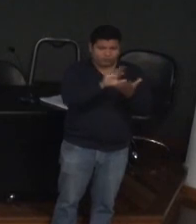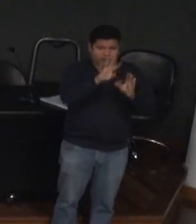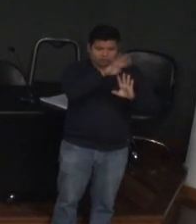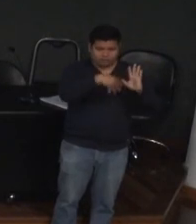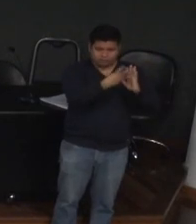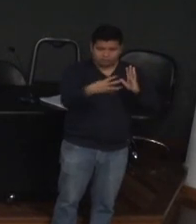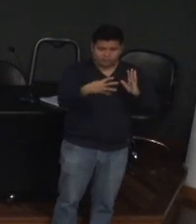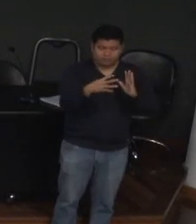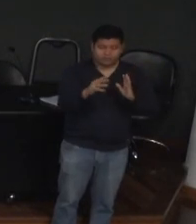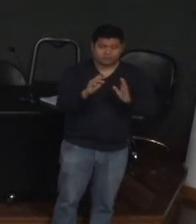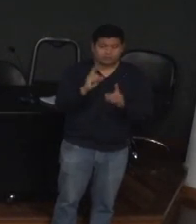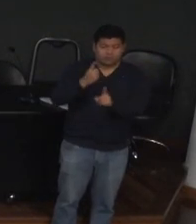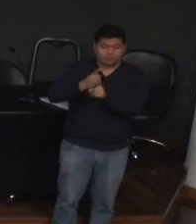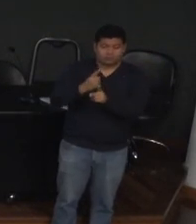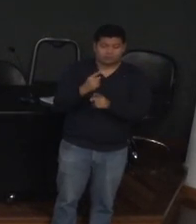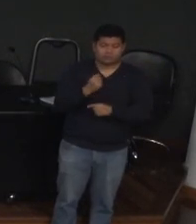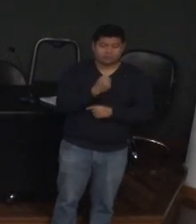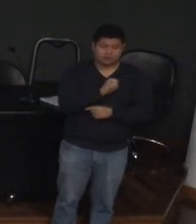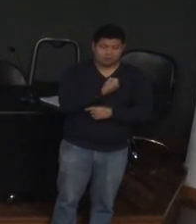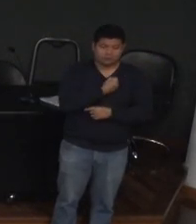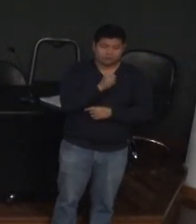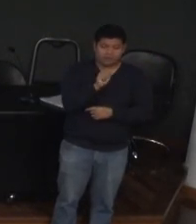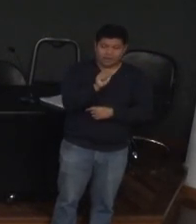no ativo 5